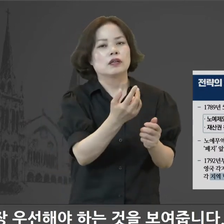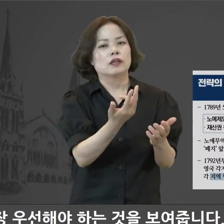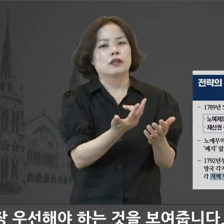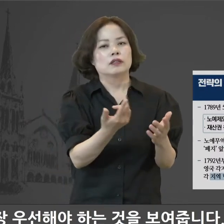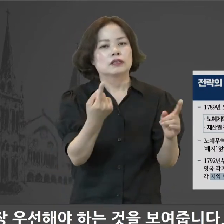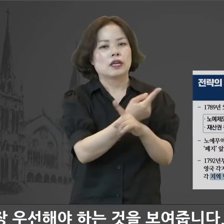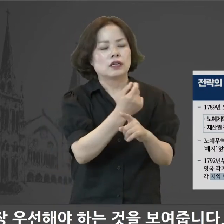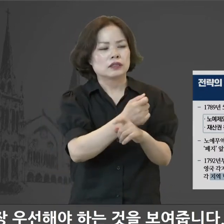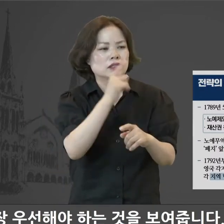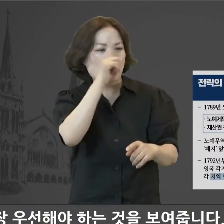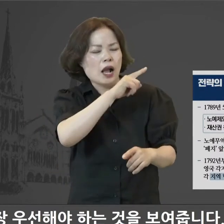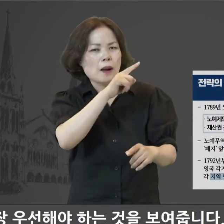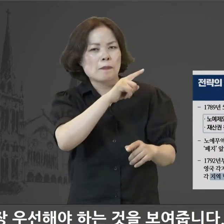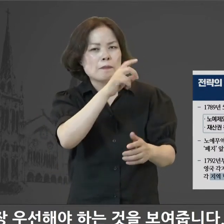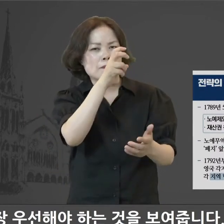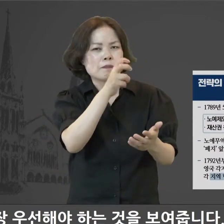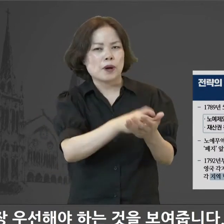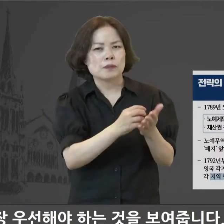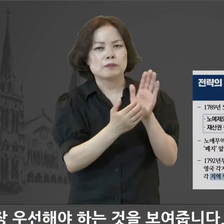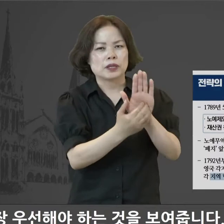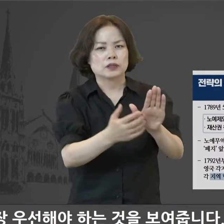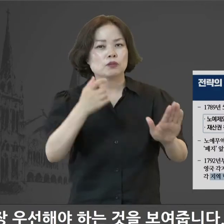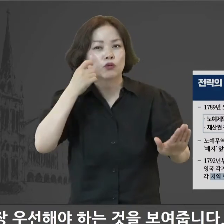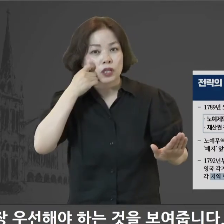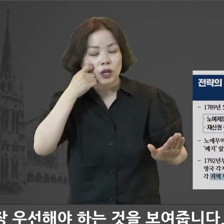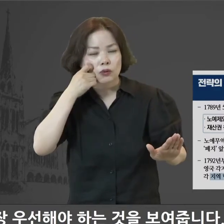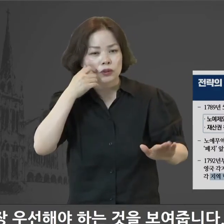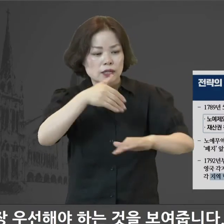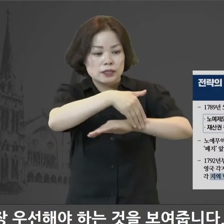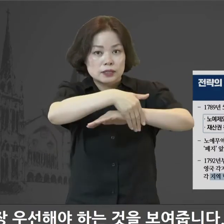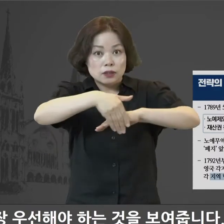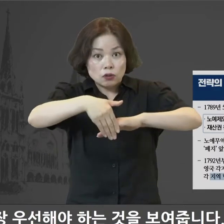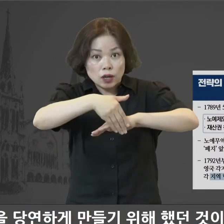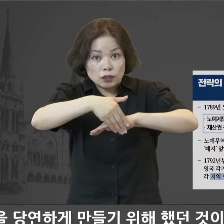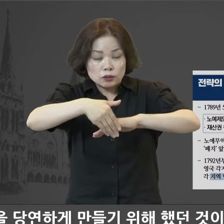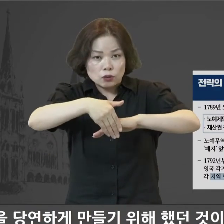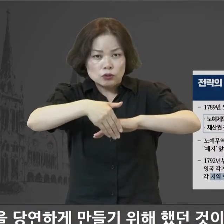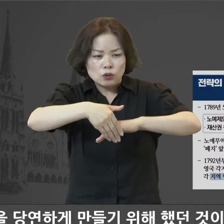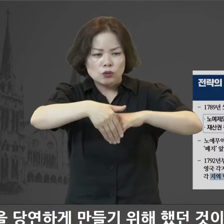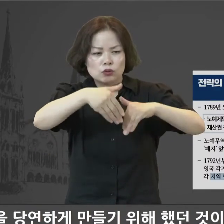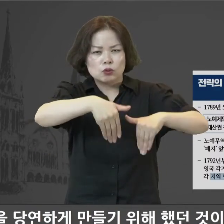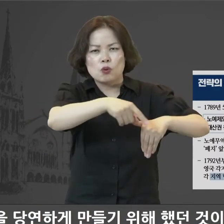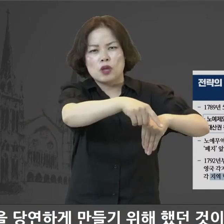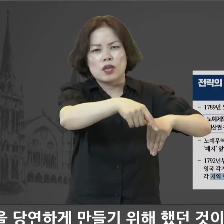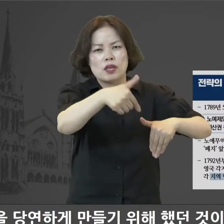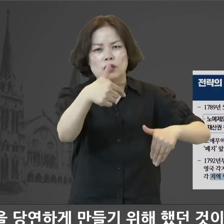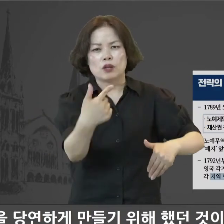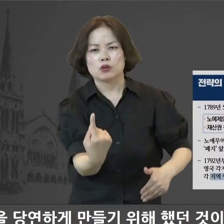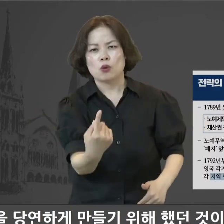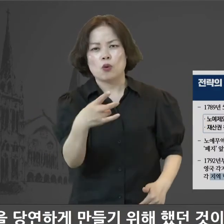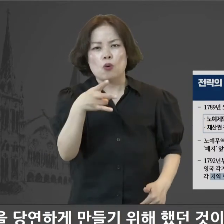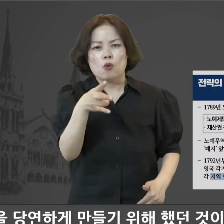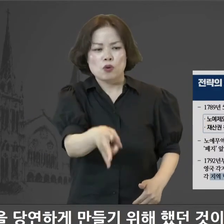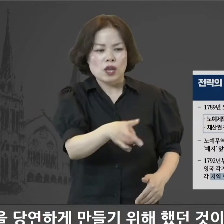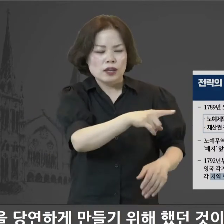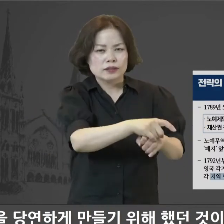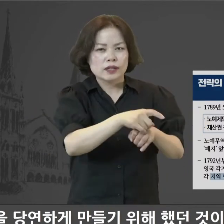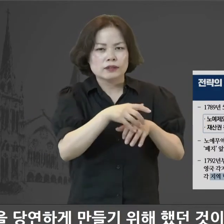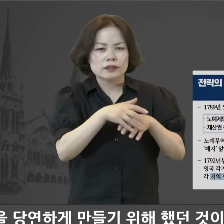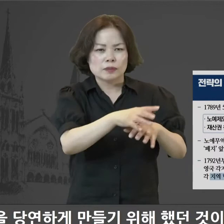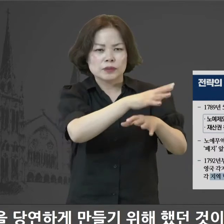저 악법은 막을 수 없다라고 판단한 거예요. 그래서 전략적으로 노예 무역에 관한